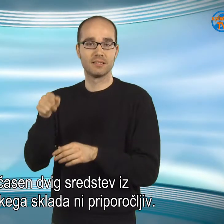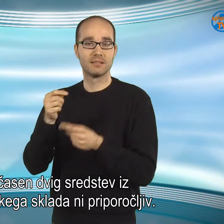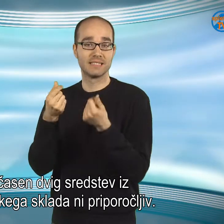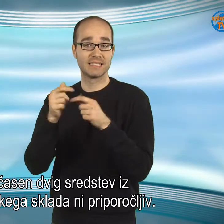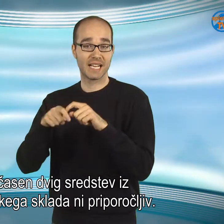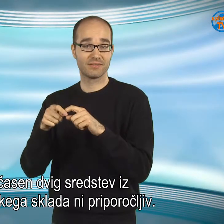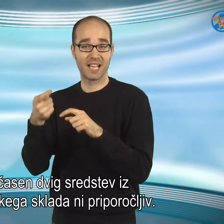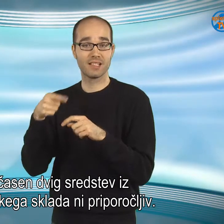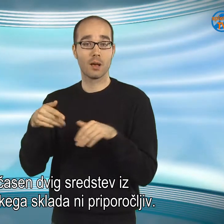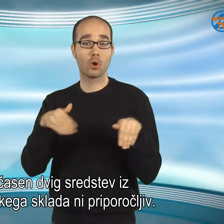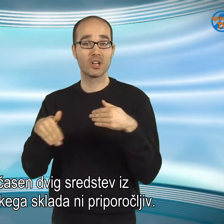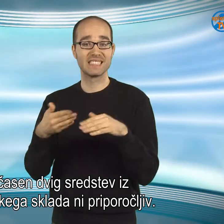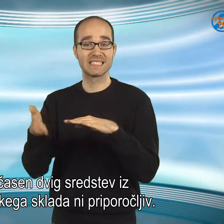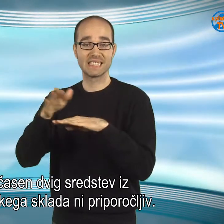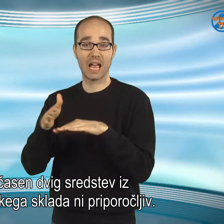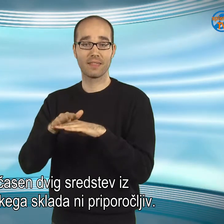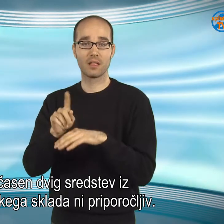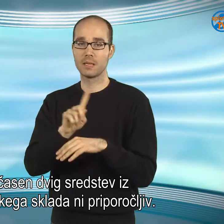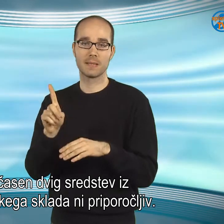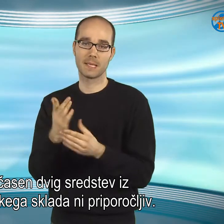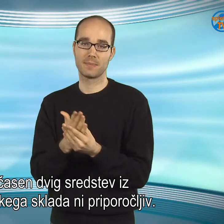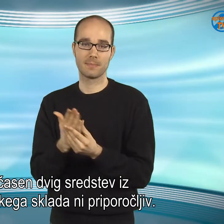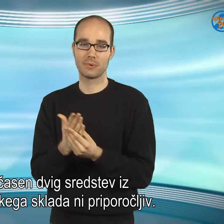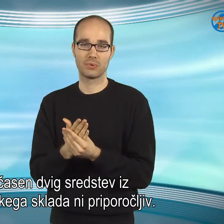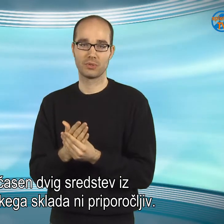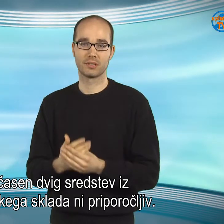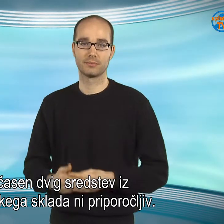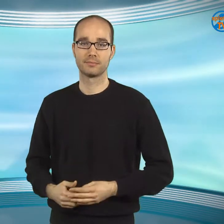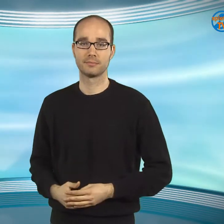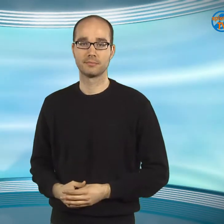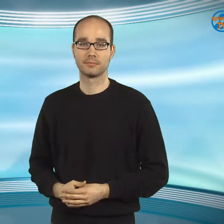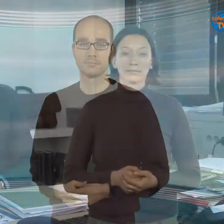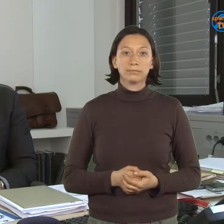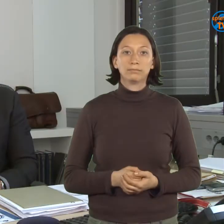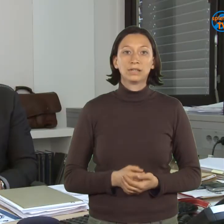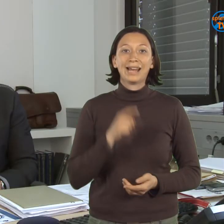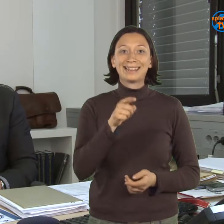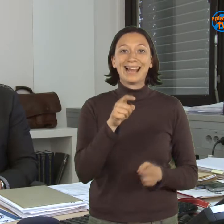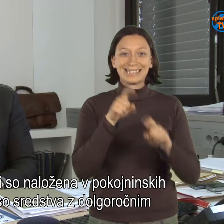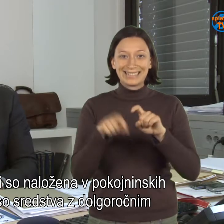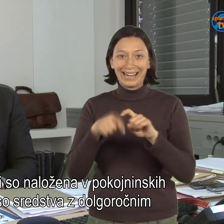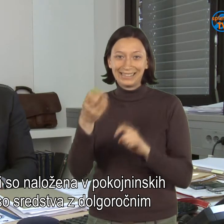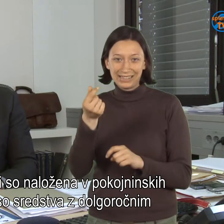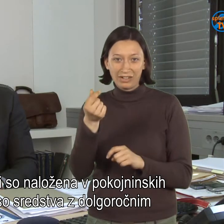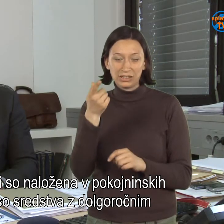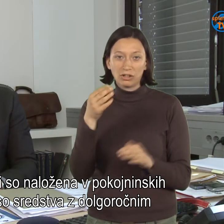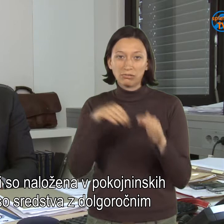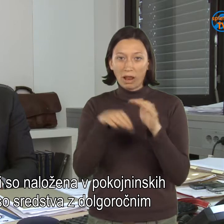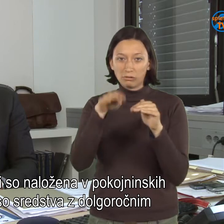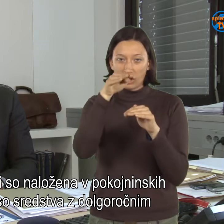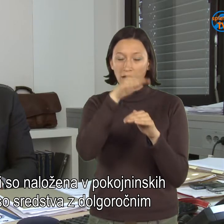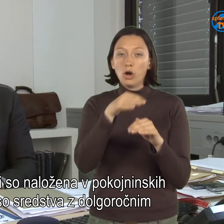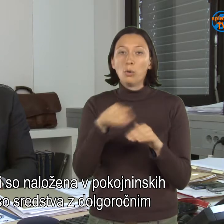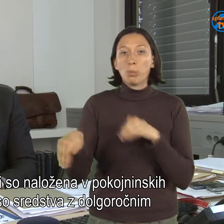Predčasen dvig sredstev iz pokojninskega sklada ni priporočljiv. Ta sredstva, ki so naložena v